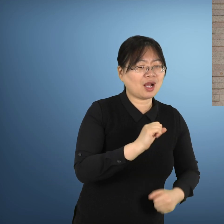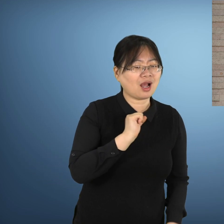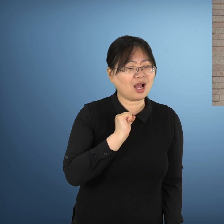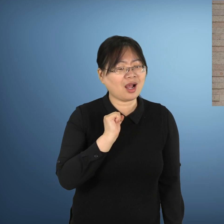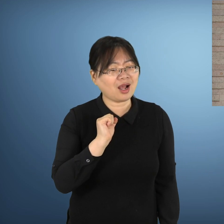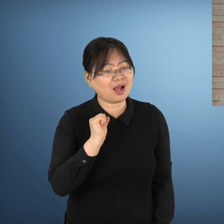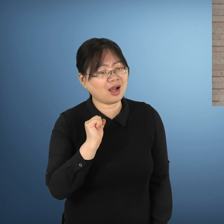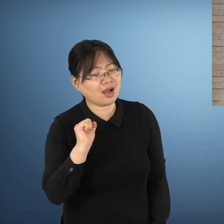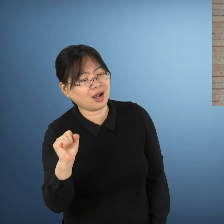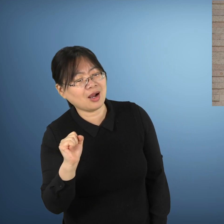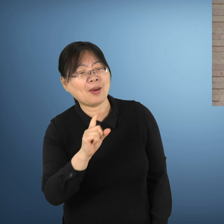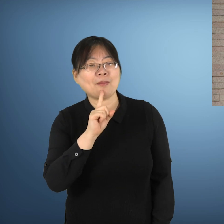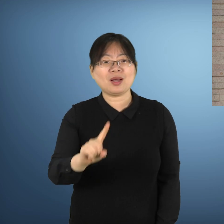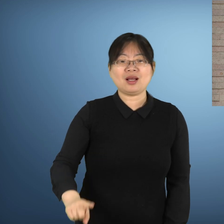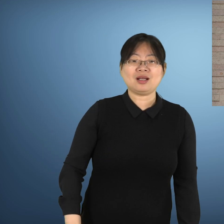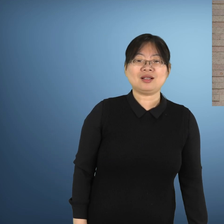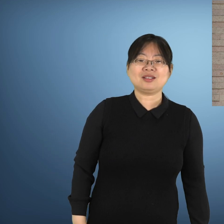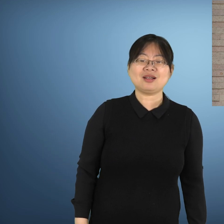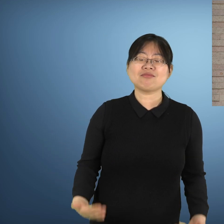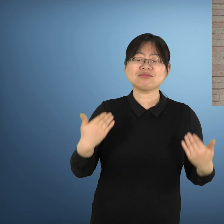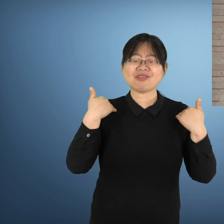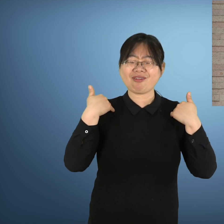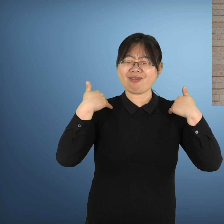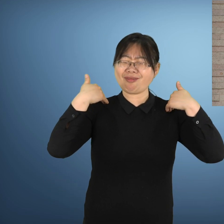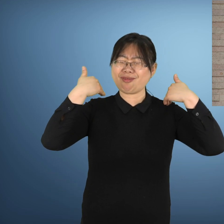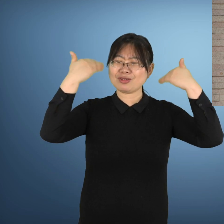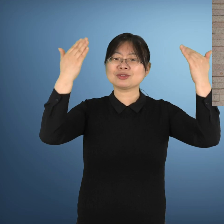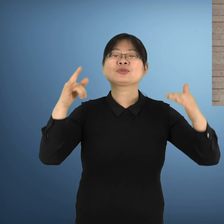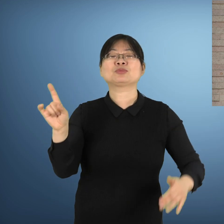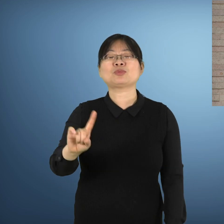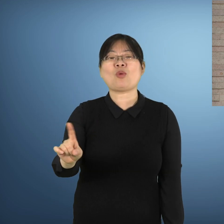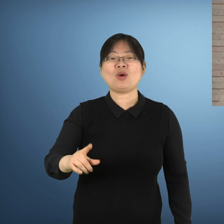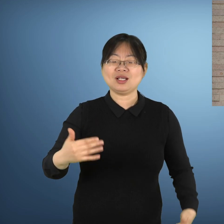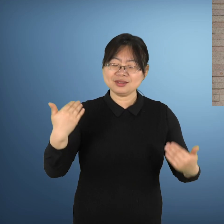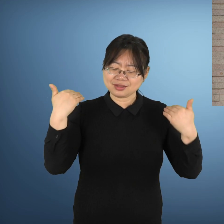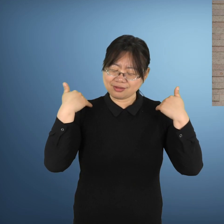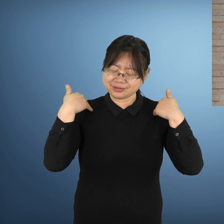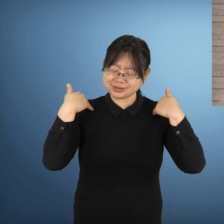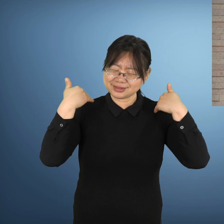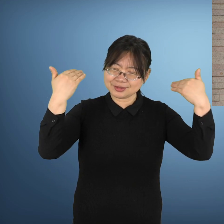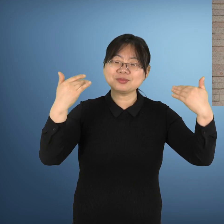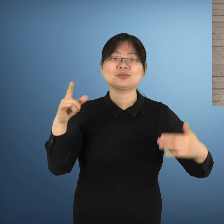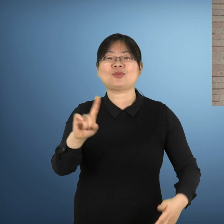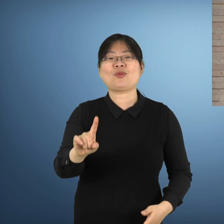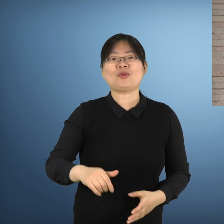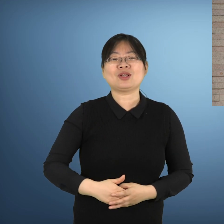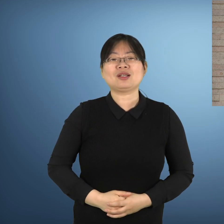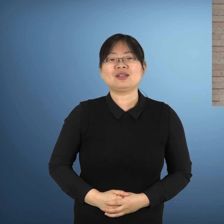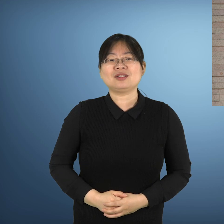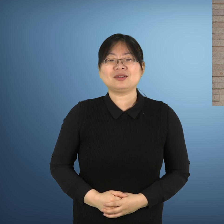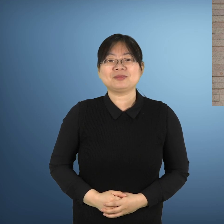여러분, 성숙이라는 게 뭐예요? 성숙이라는 것은 딴 거 아니에요.